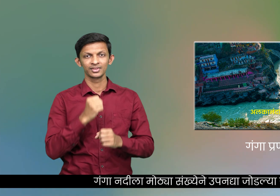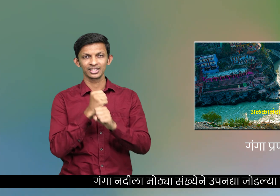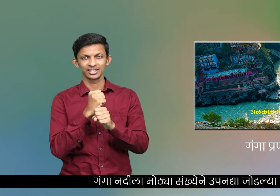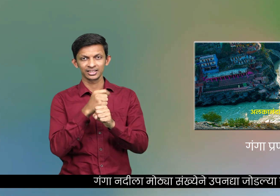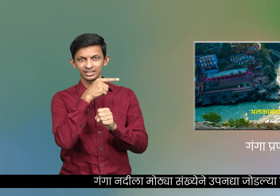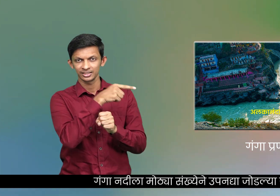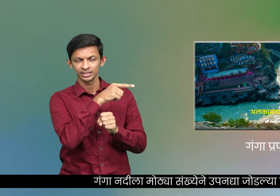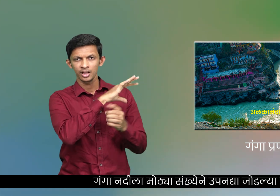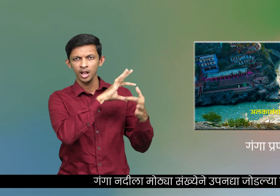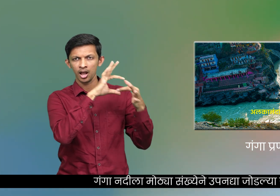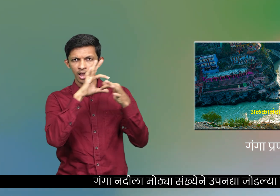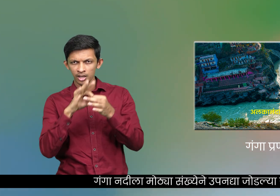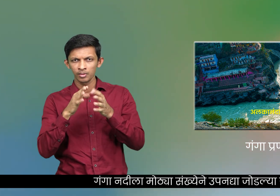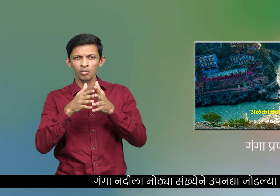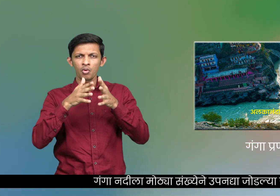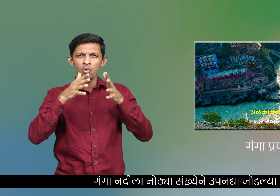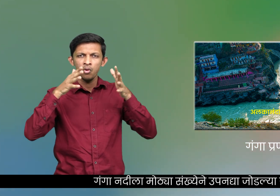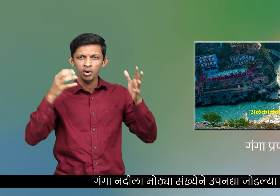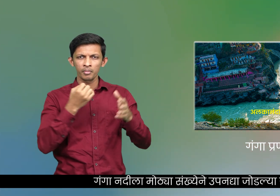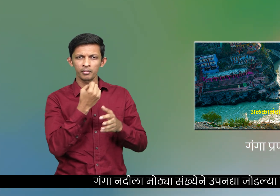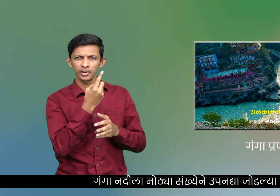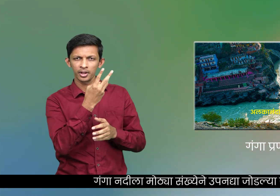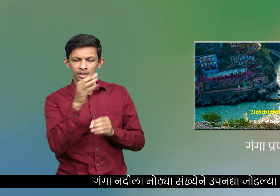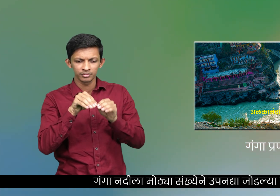गंगा नदीला मोठ्या संख्येने उपनद्या जोडल्या जातात.